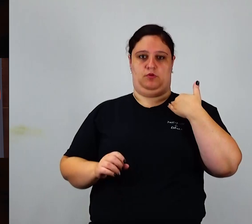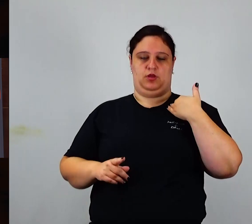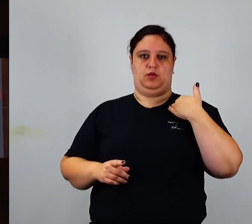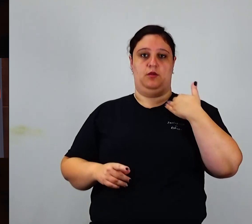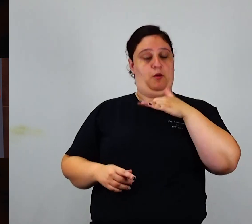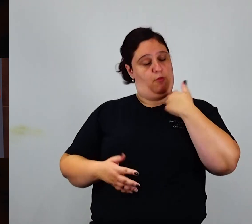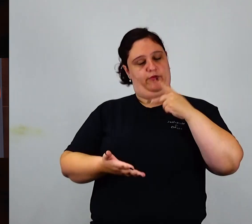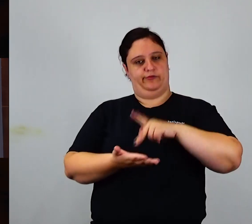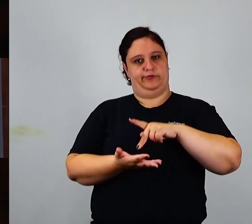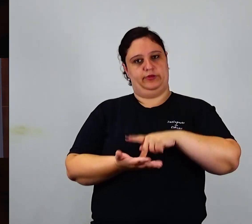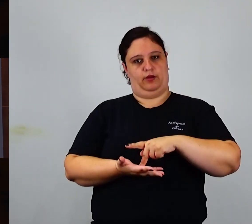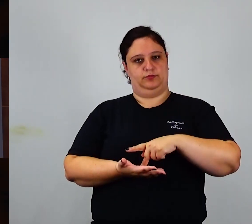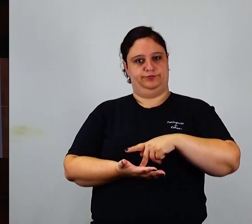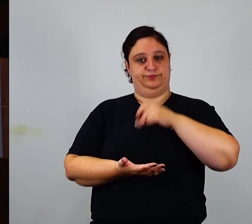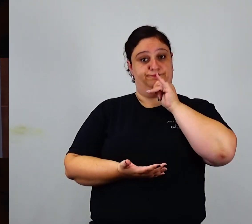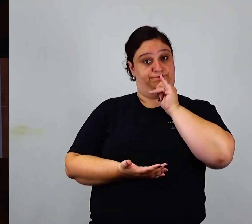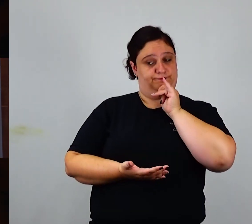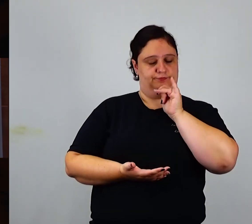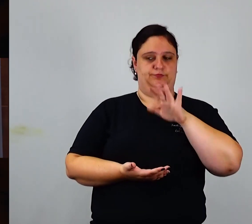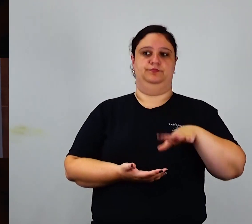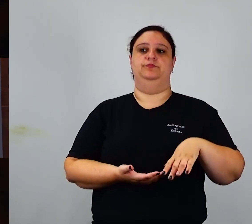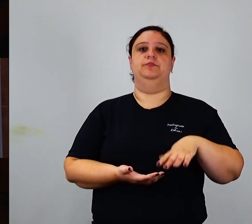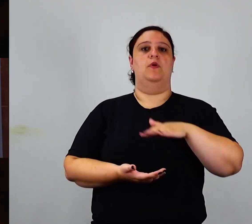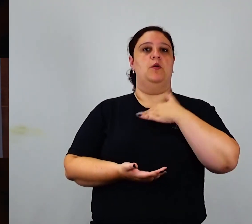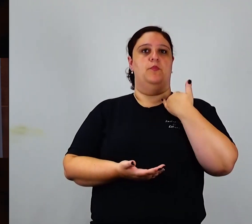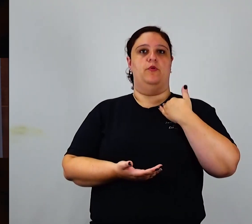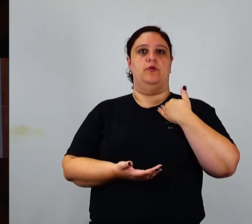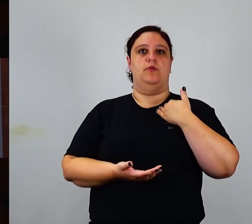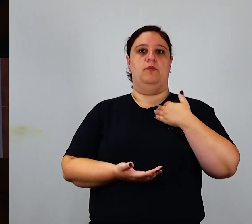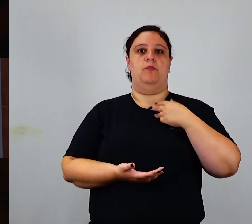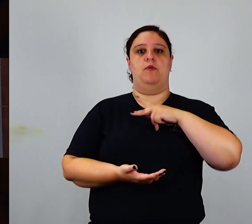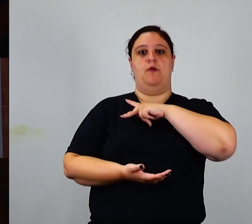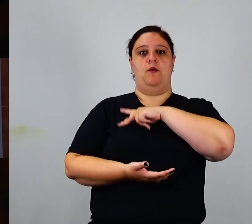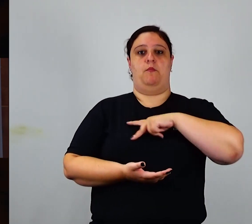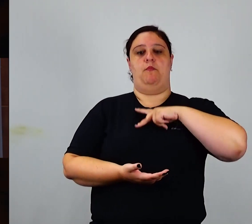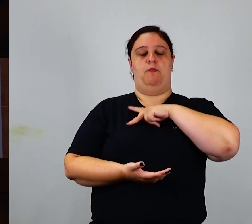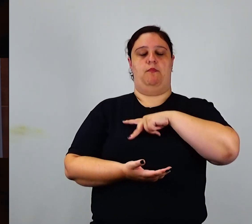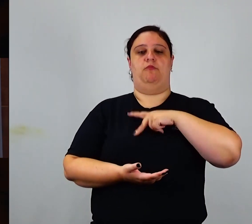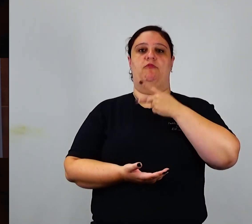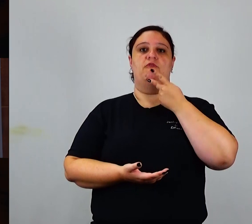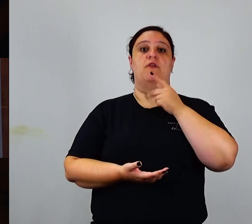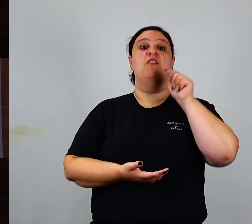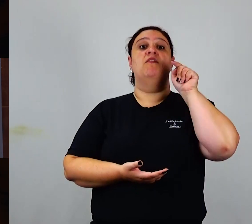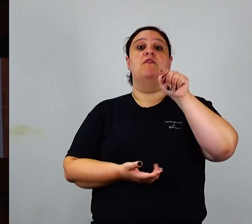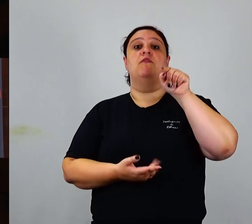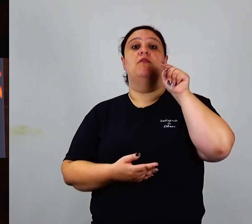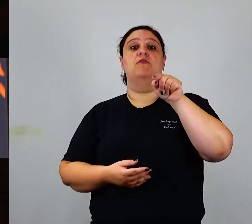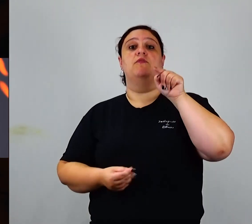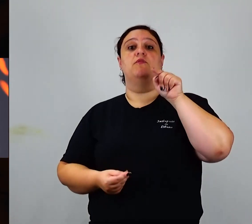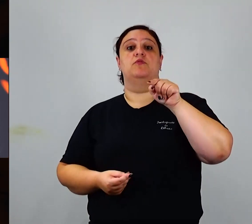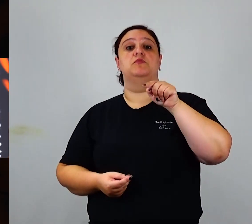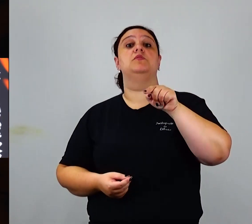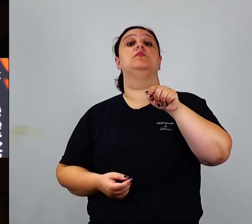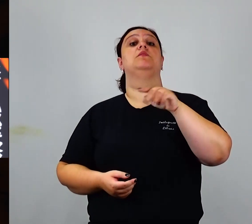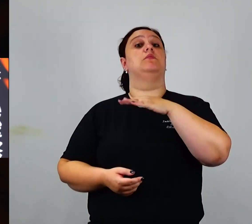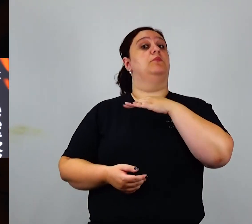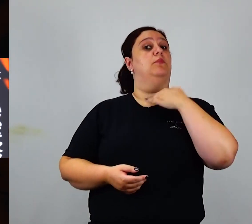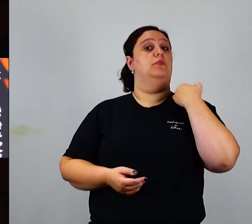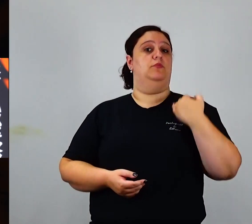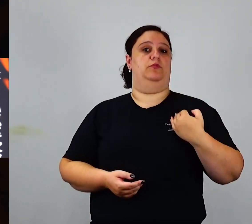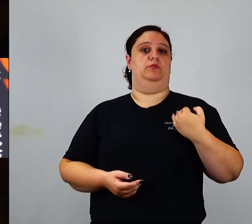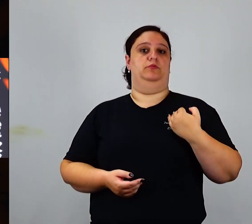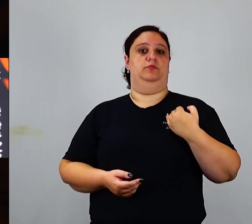fisicamente mortos. Daí Paulo fala para vocês assim: vocês estão mortos.